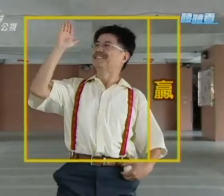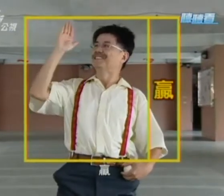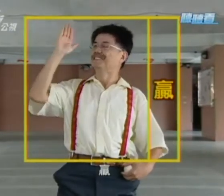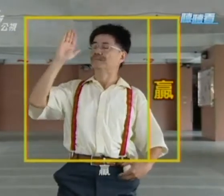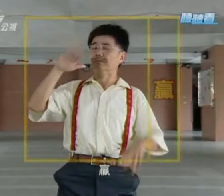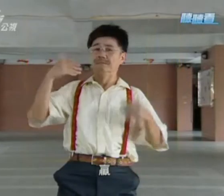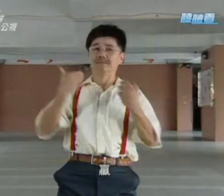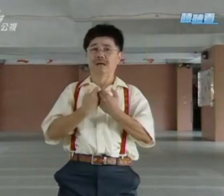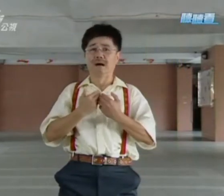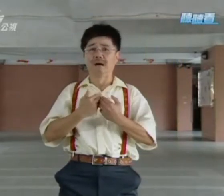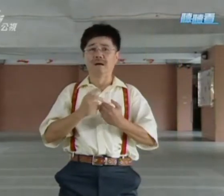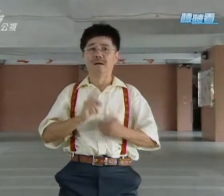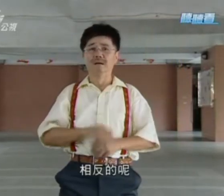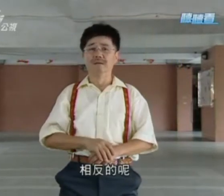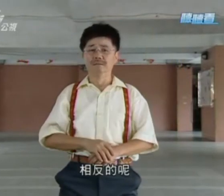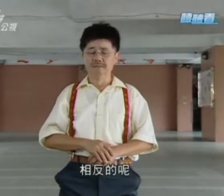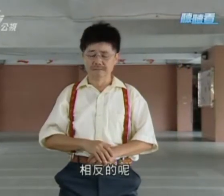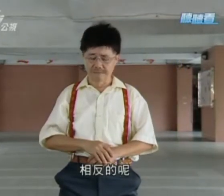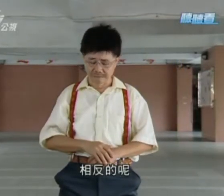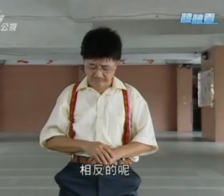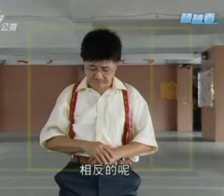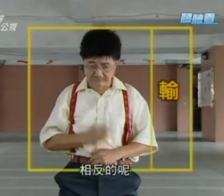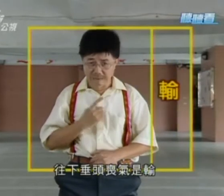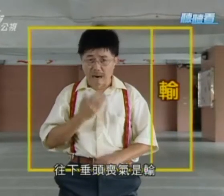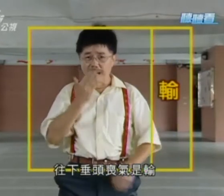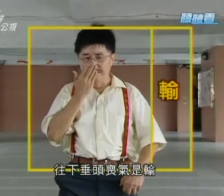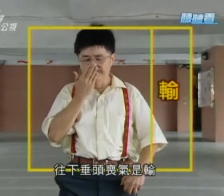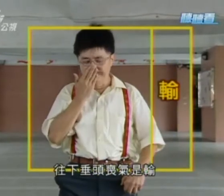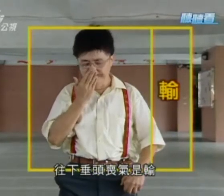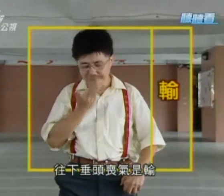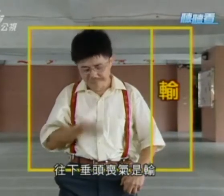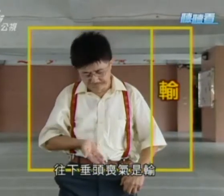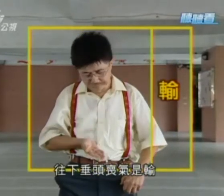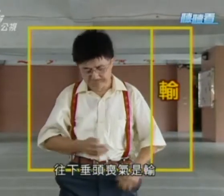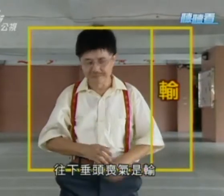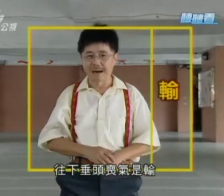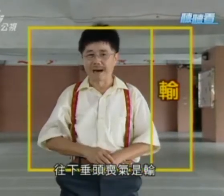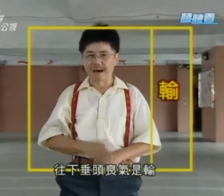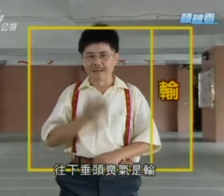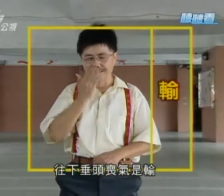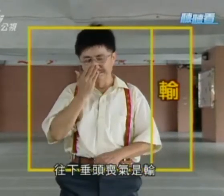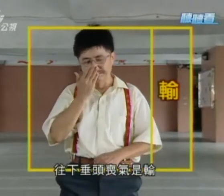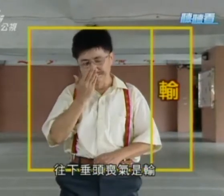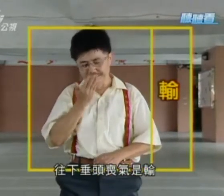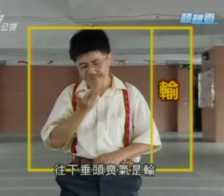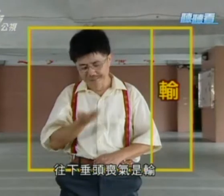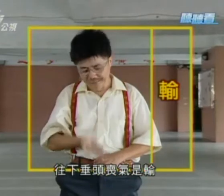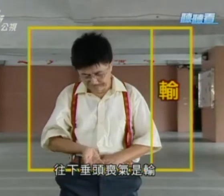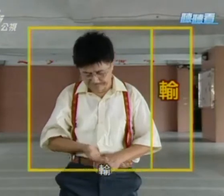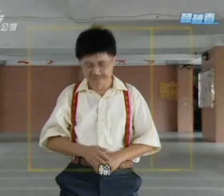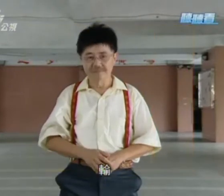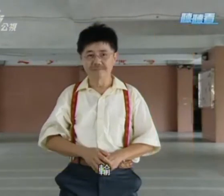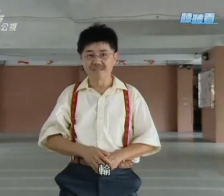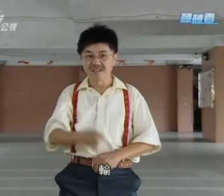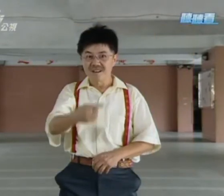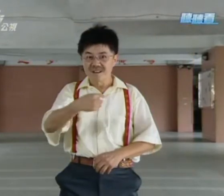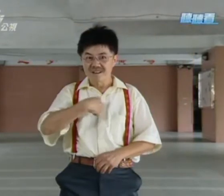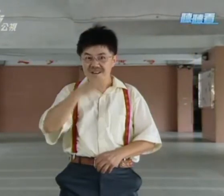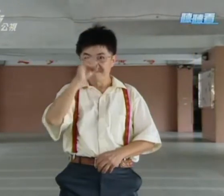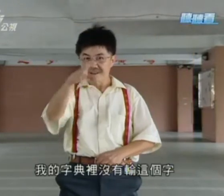赢，相反的呢？往下垂头丧气是输。输，我的